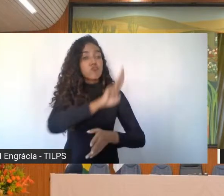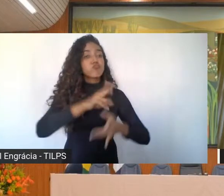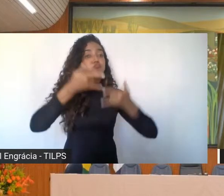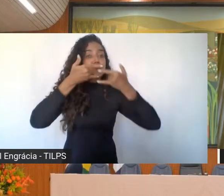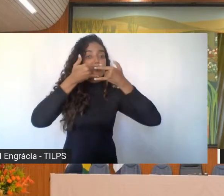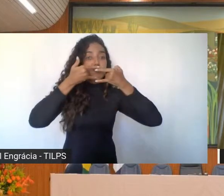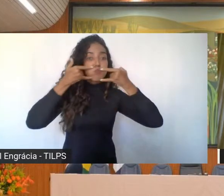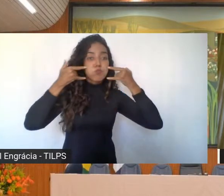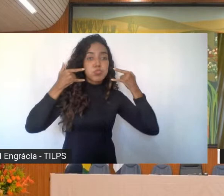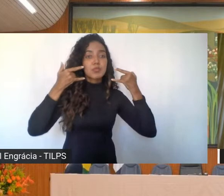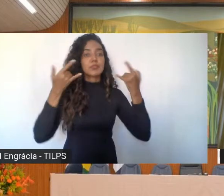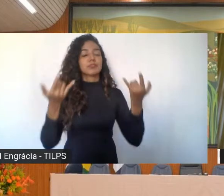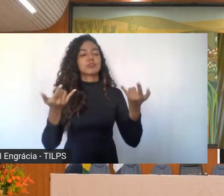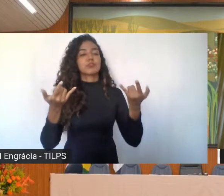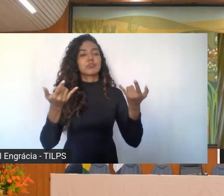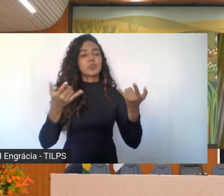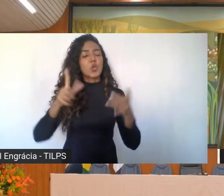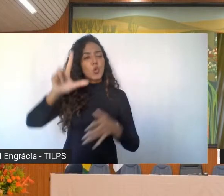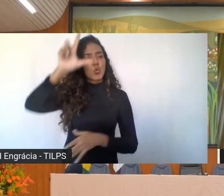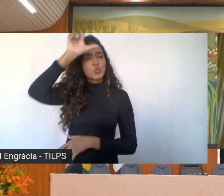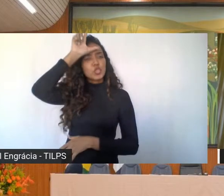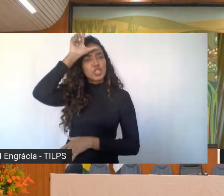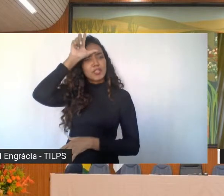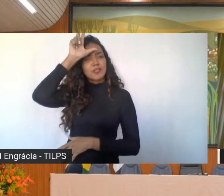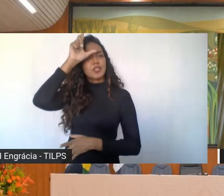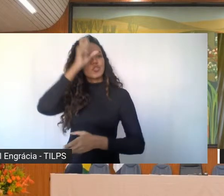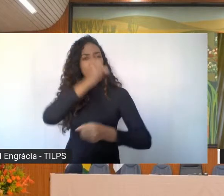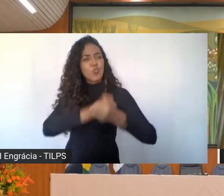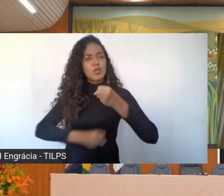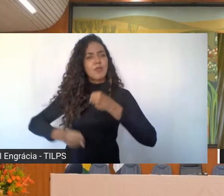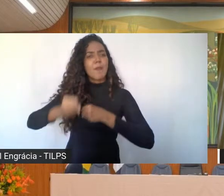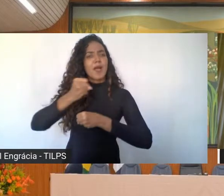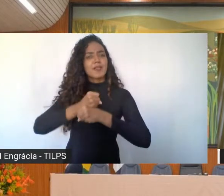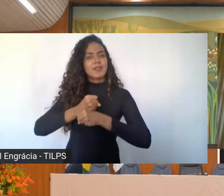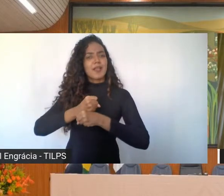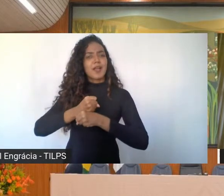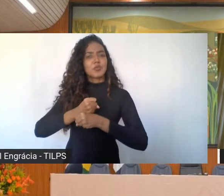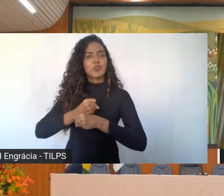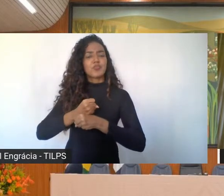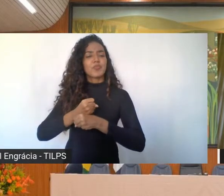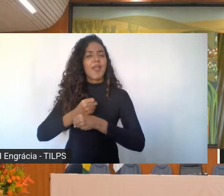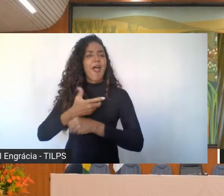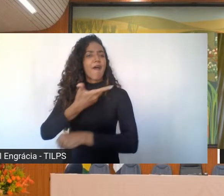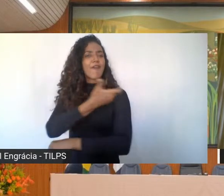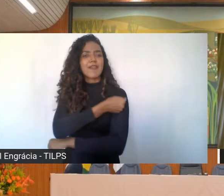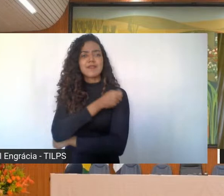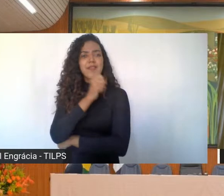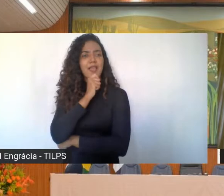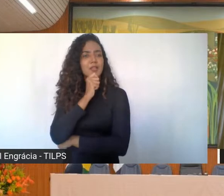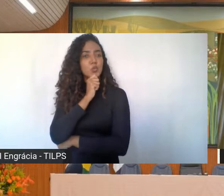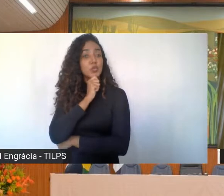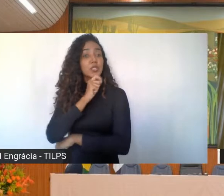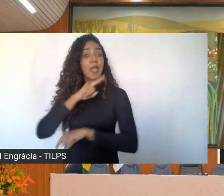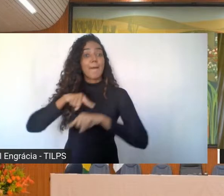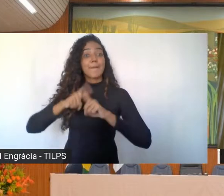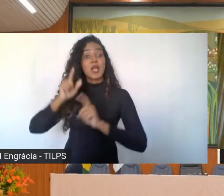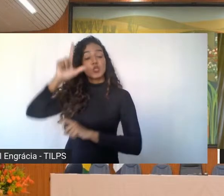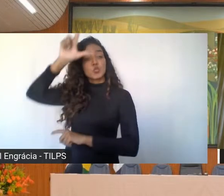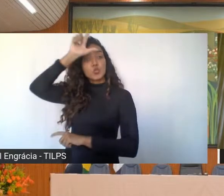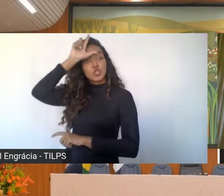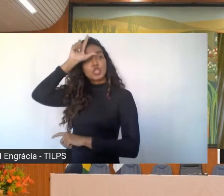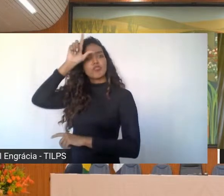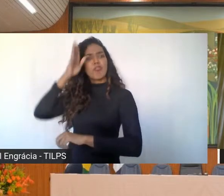líderes, desde o ano passado, ainda não existia a vacina, mas já fizeram as compras das